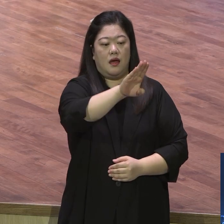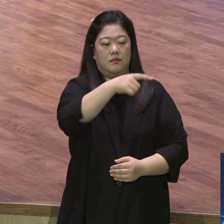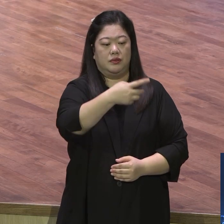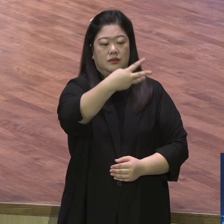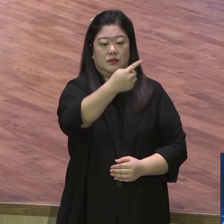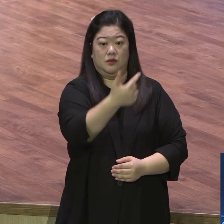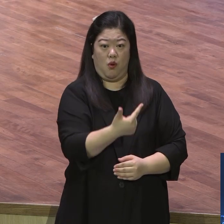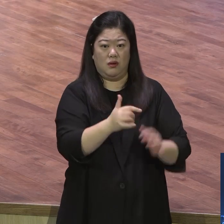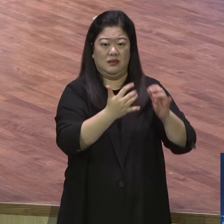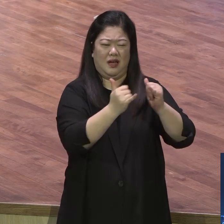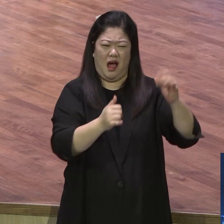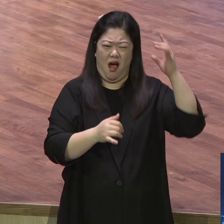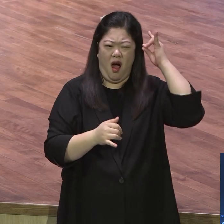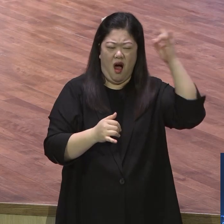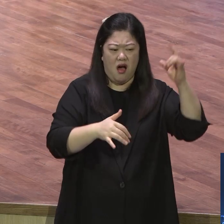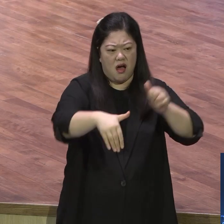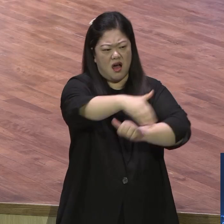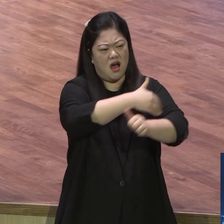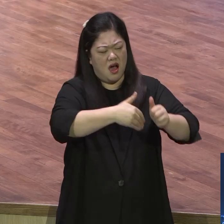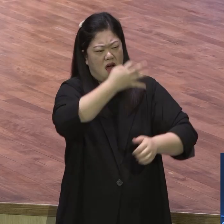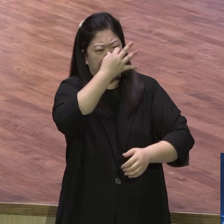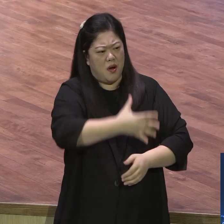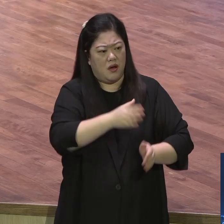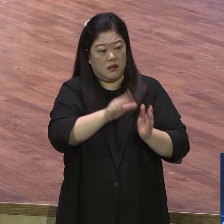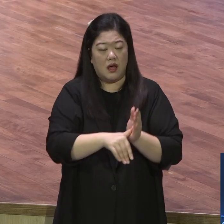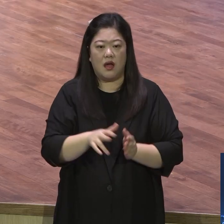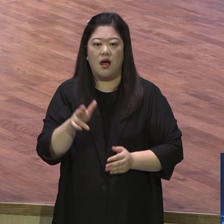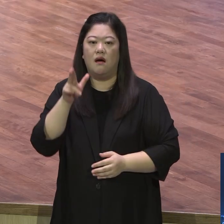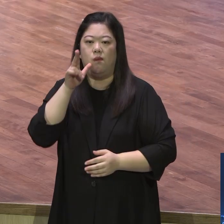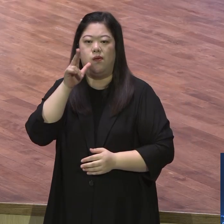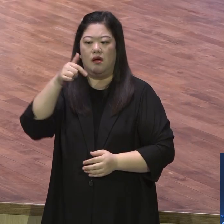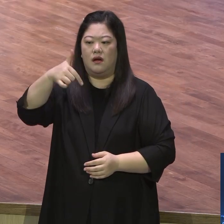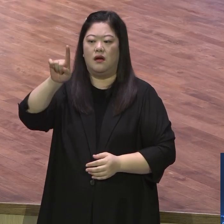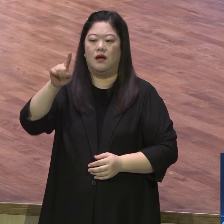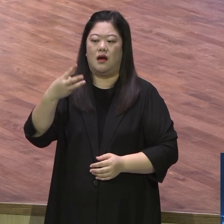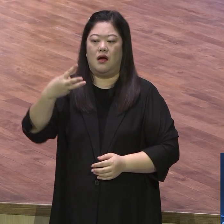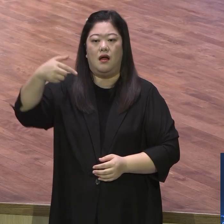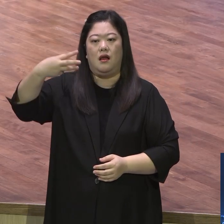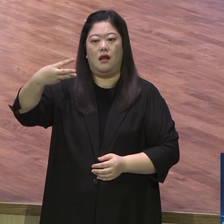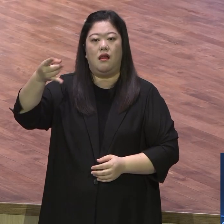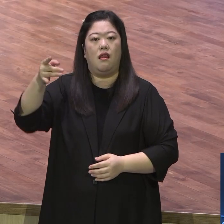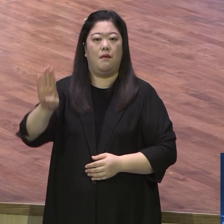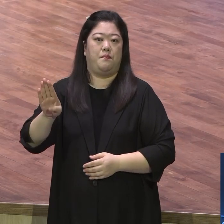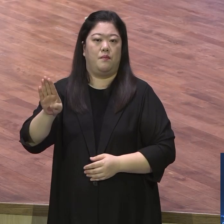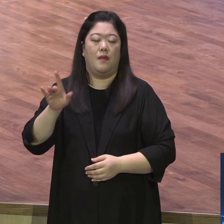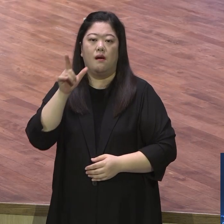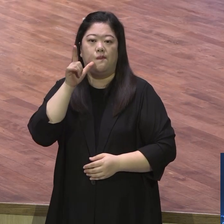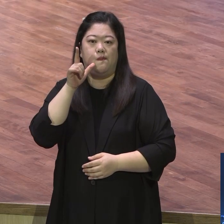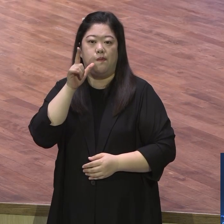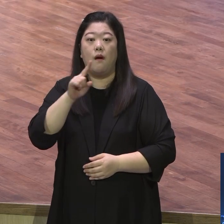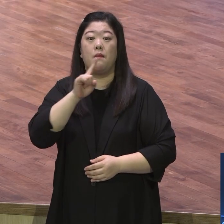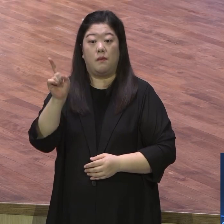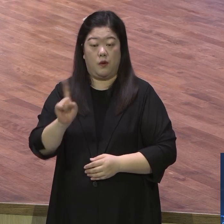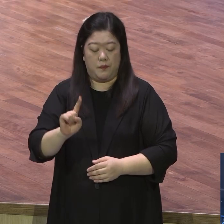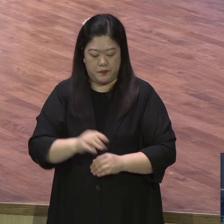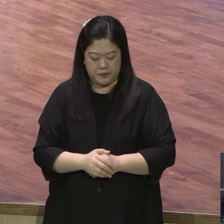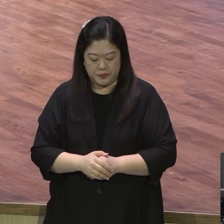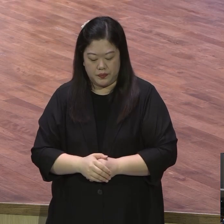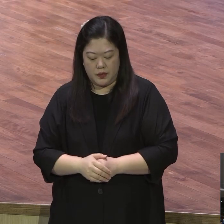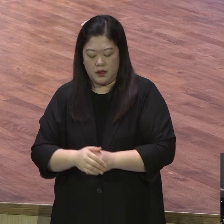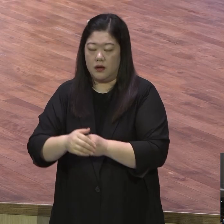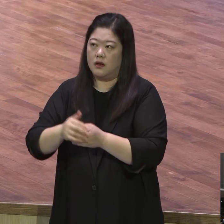주저주저하고 있을 때 갈레비의 고백입니다 갈레비의 고백 그날의 요하께서 말씀하신